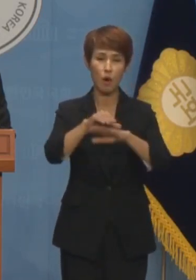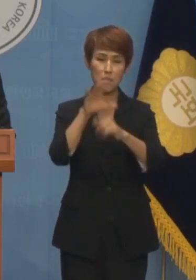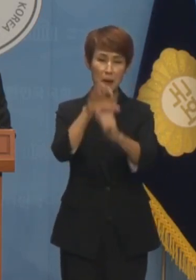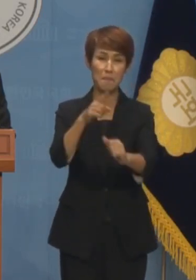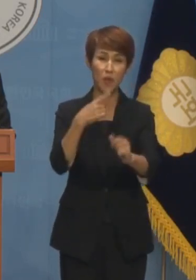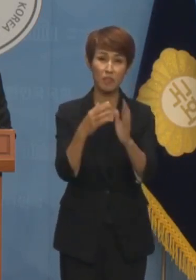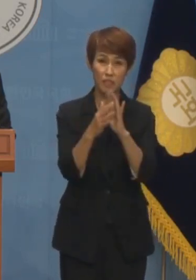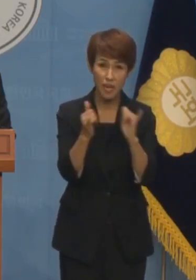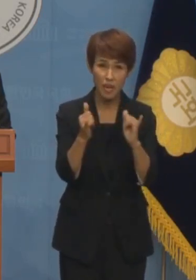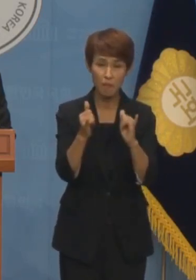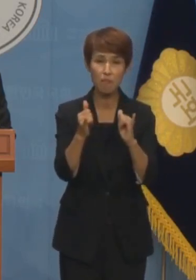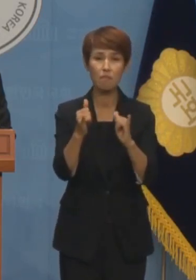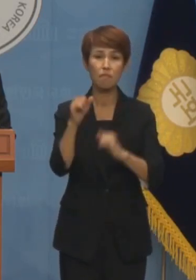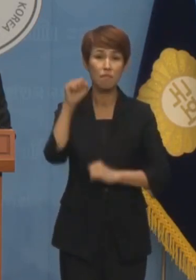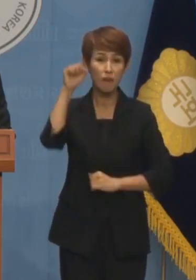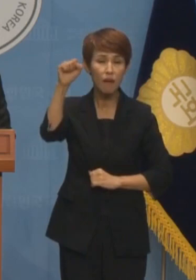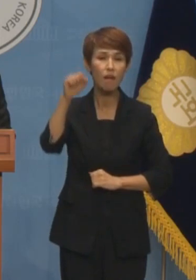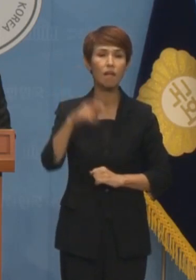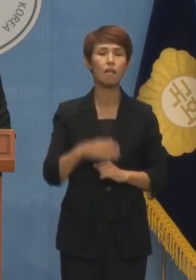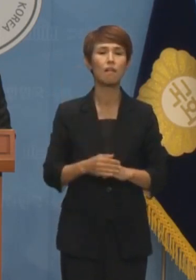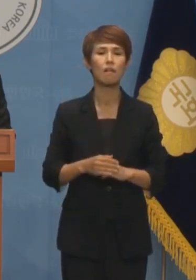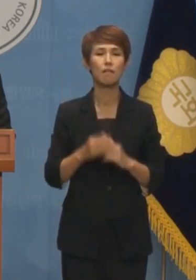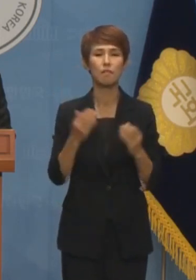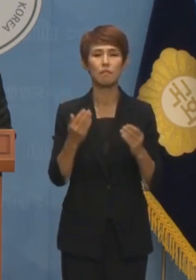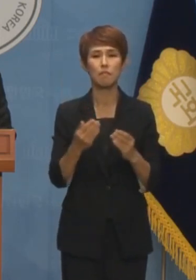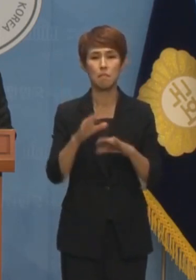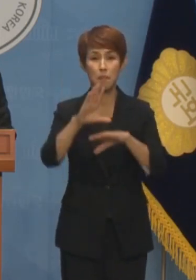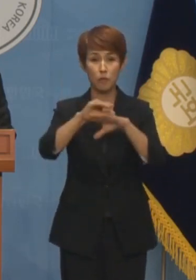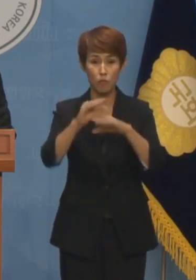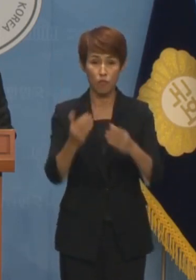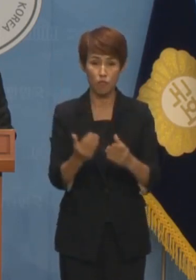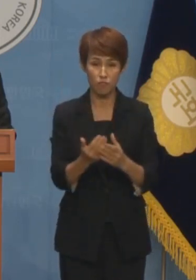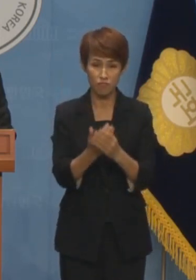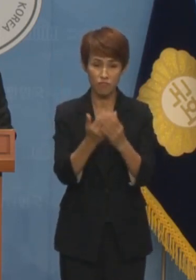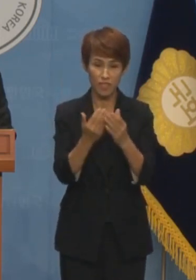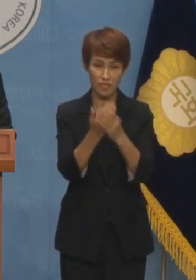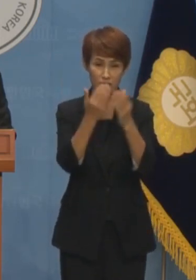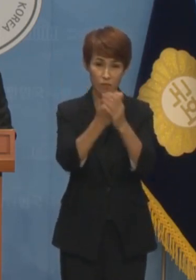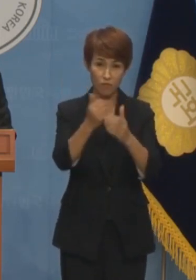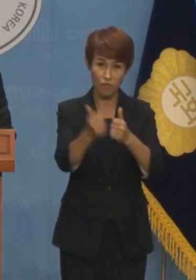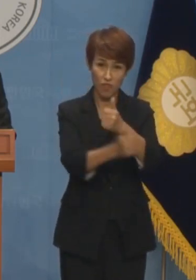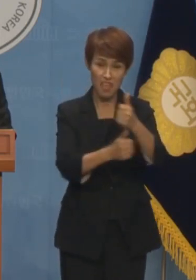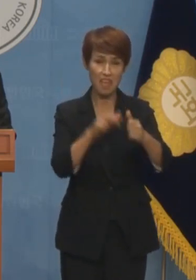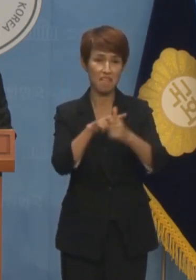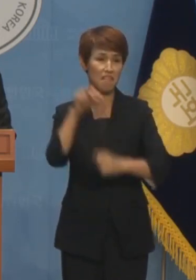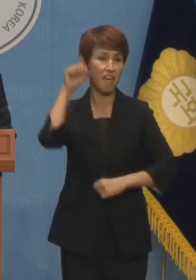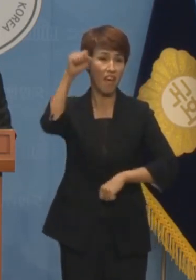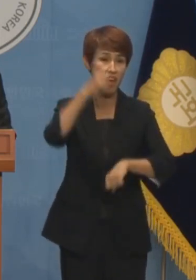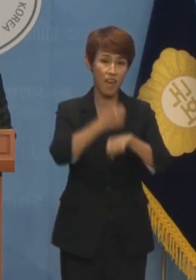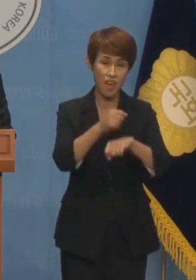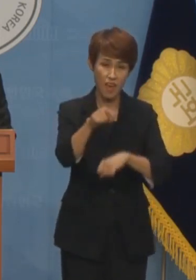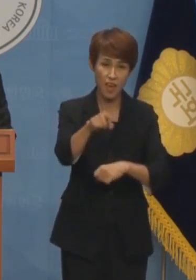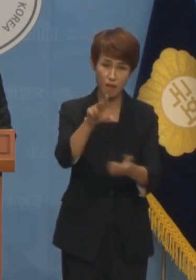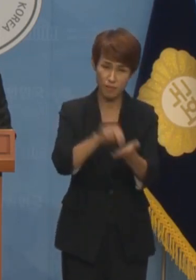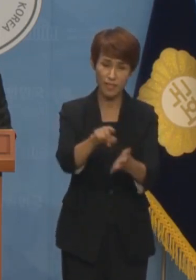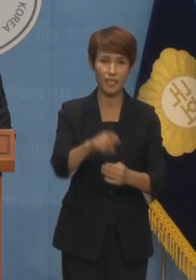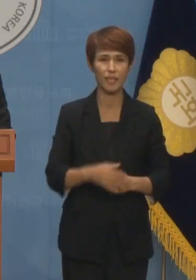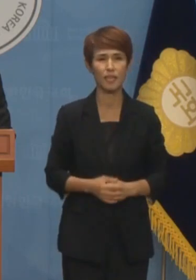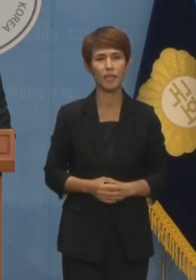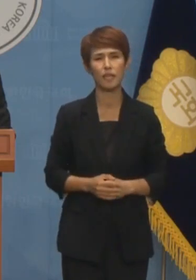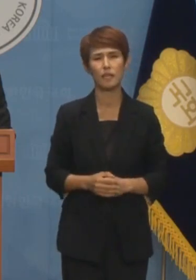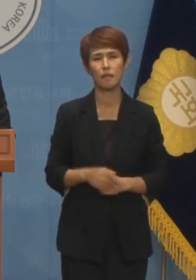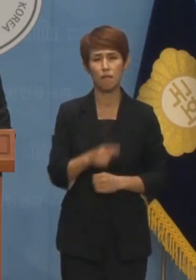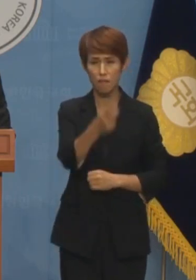박문진 이사에 도전하는 것 아닙니까? 이들의 삐뚤어지고 왜곡된 생각이 공영방송을 채울 것을